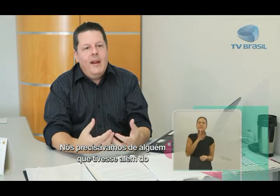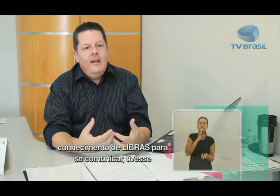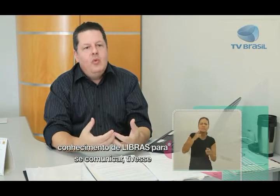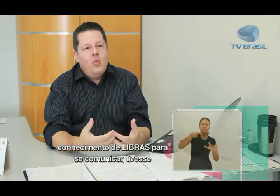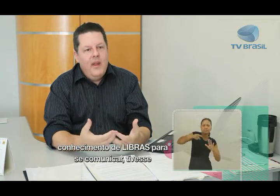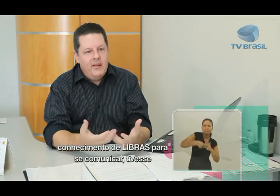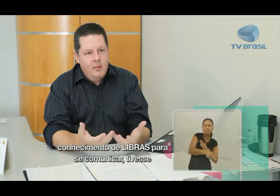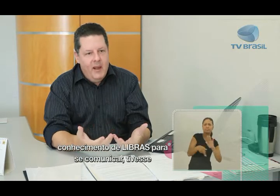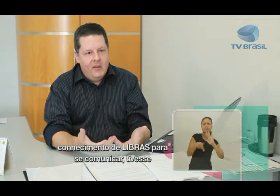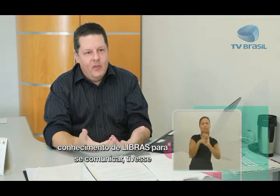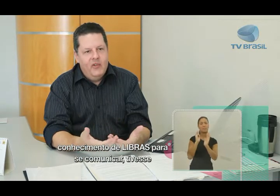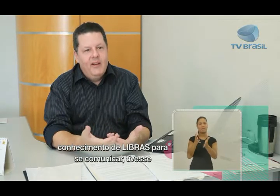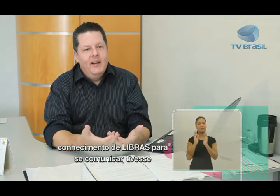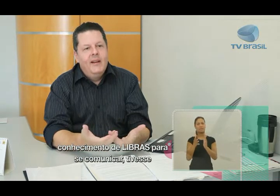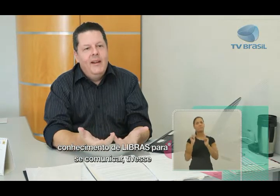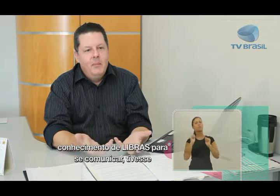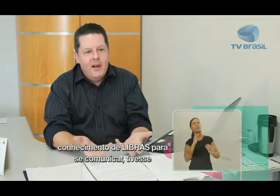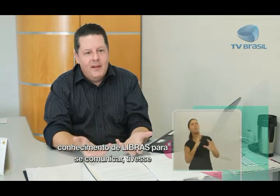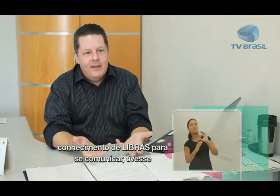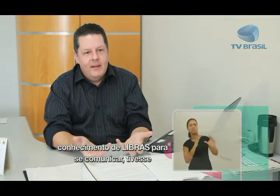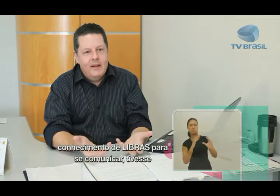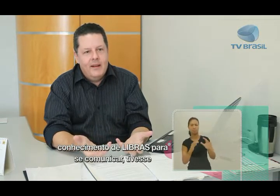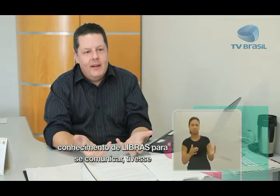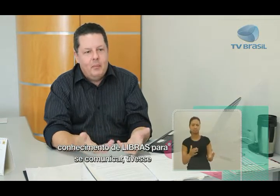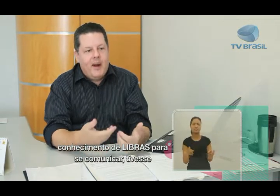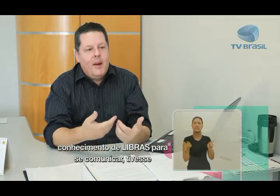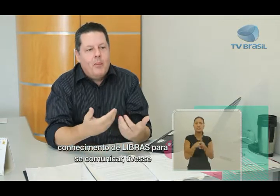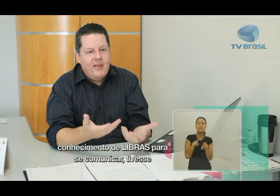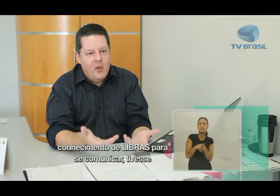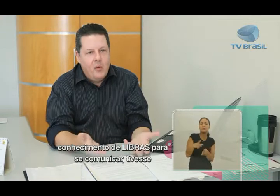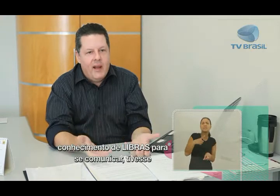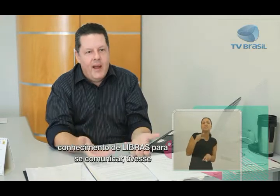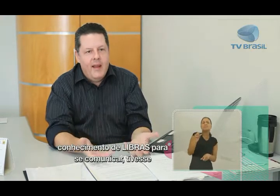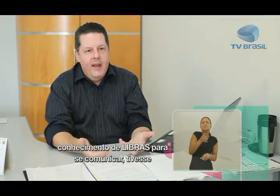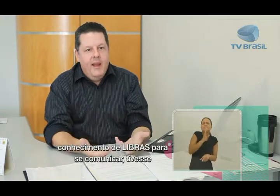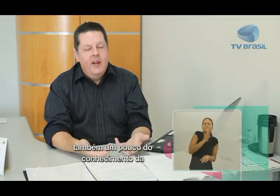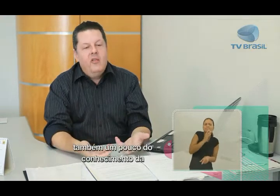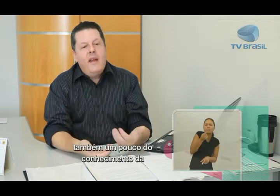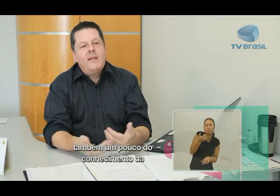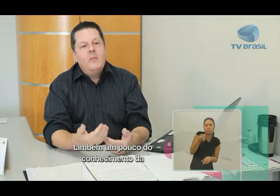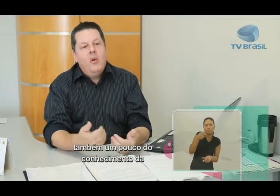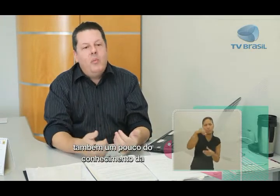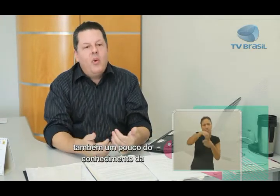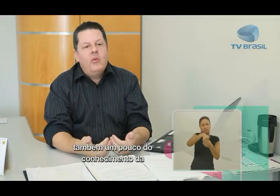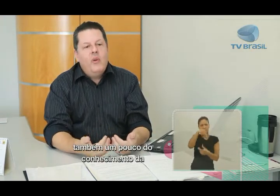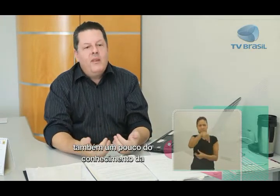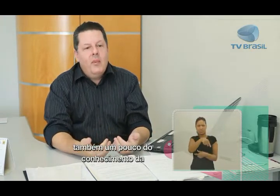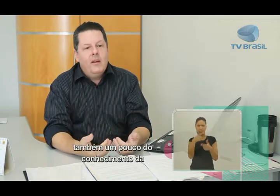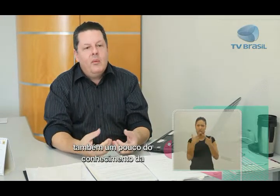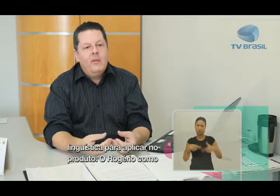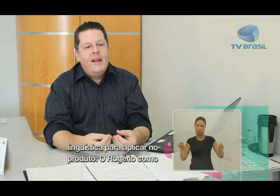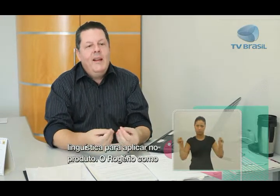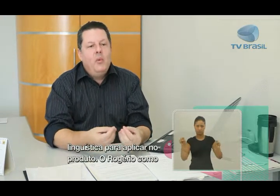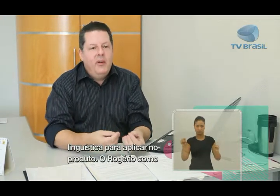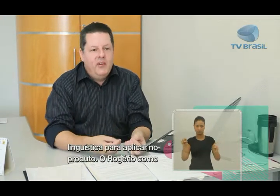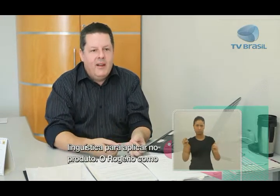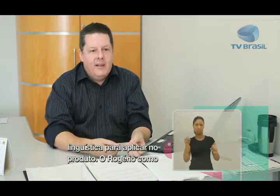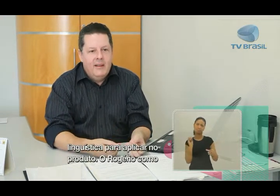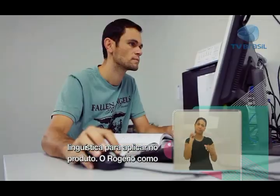do conhecimento de Libras para se comunicar, tivesse também um pouco do conhecimento da linguística